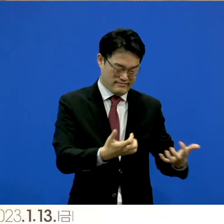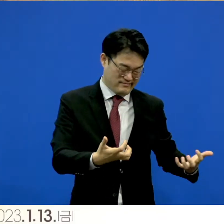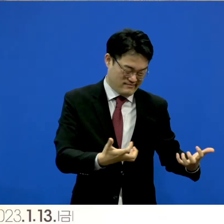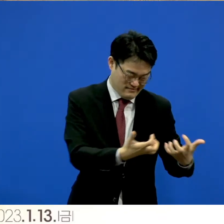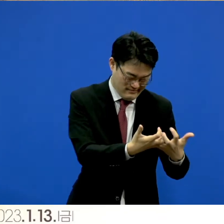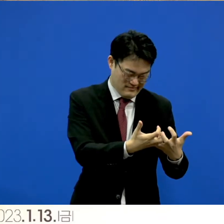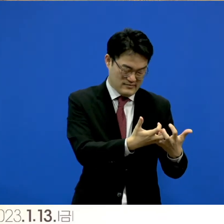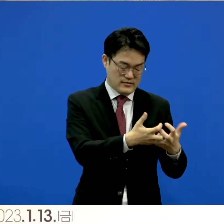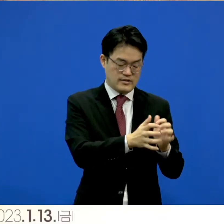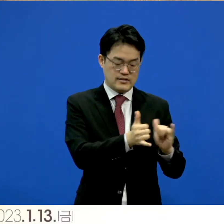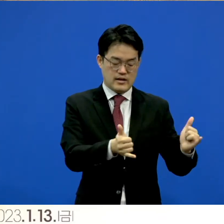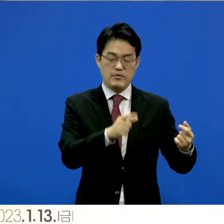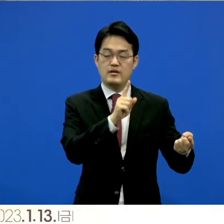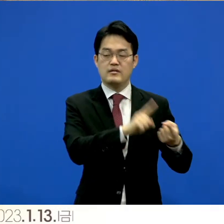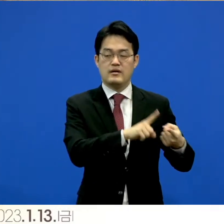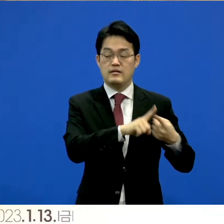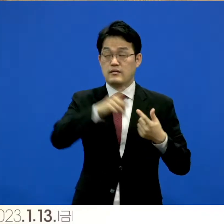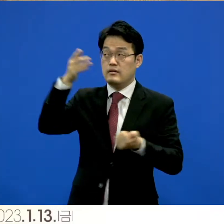보여주는 것입니다.